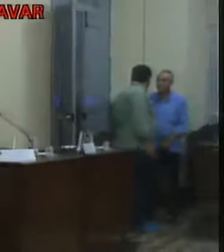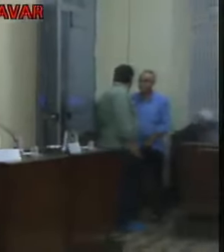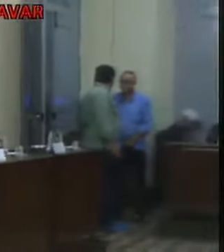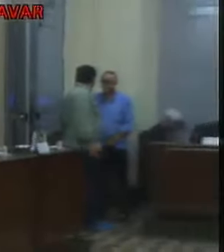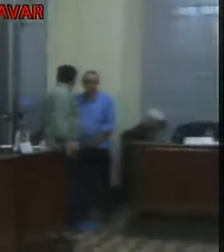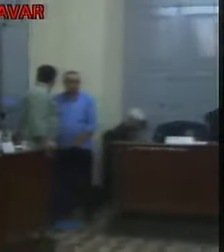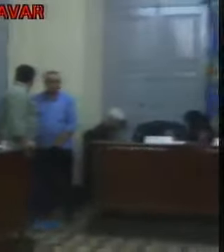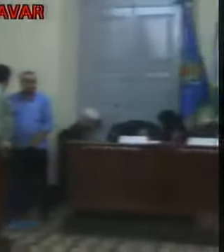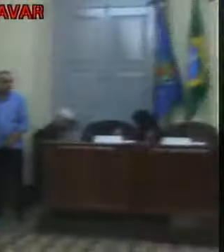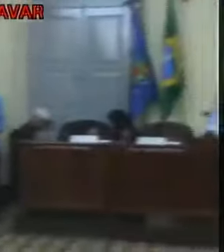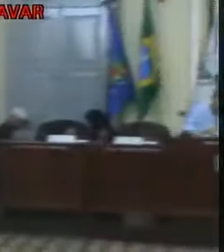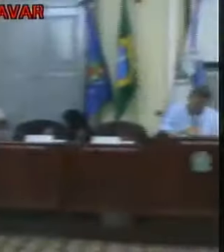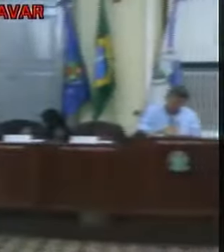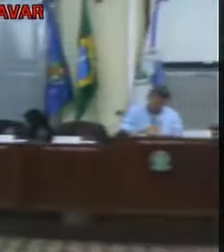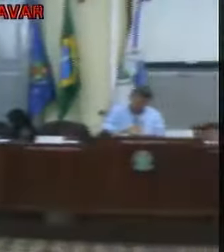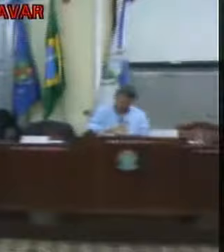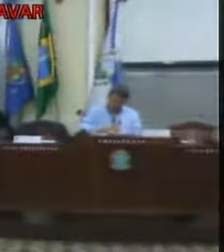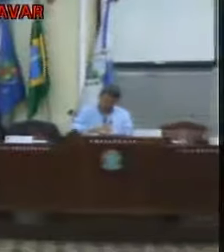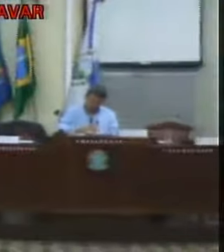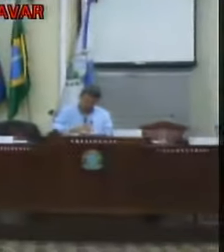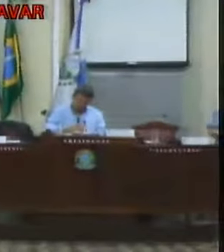Pedro Paulo Magalhães Graça.